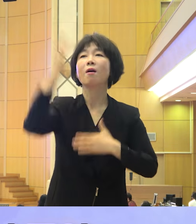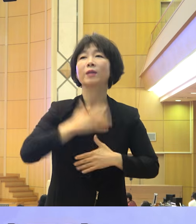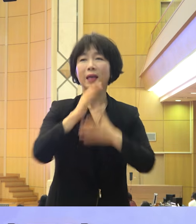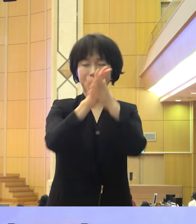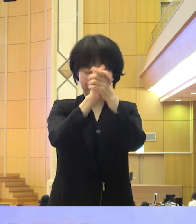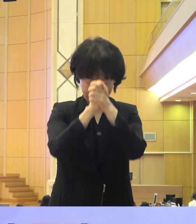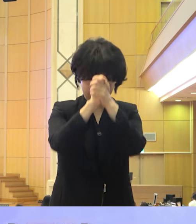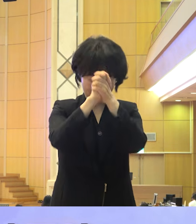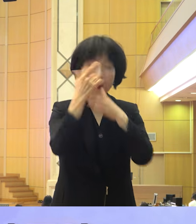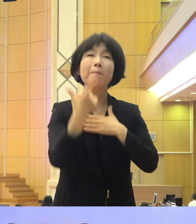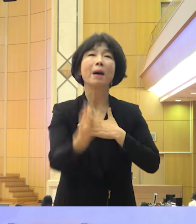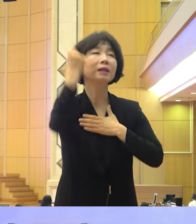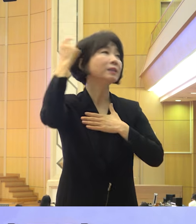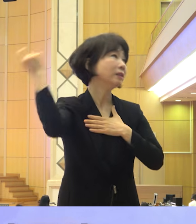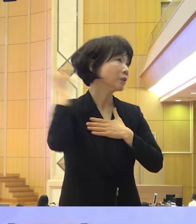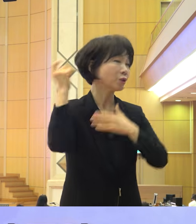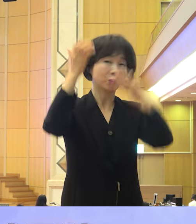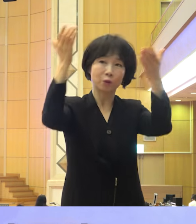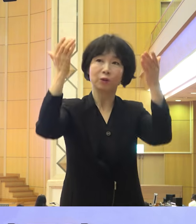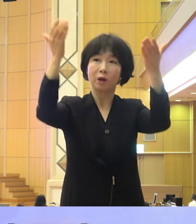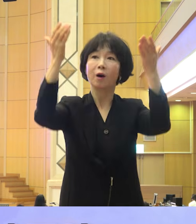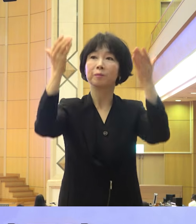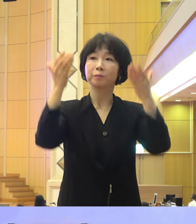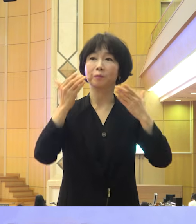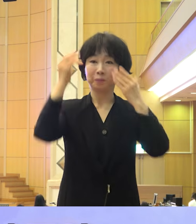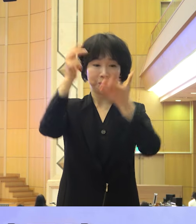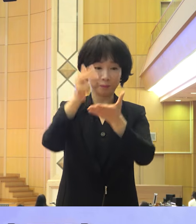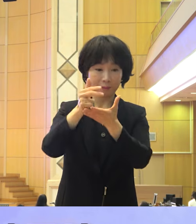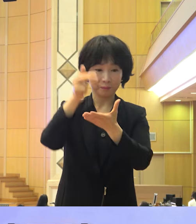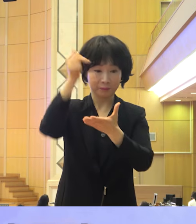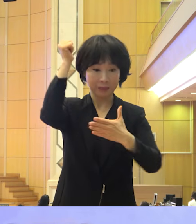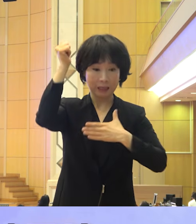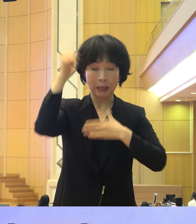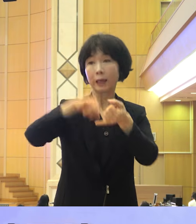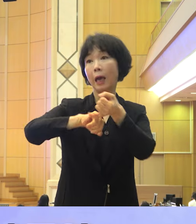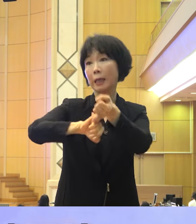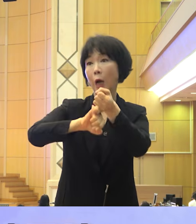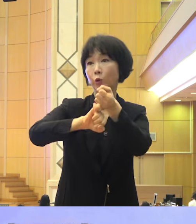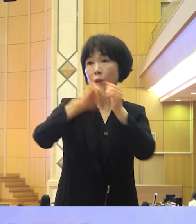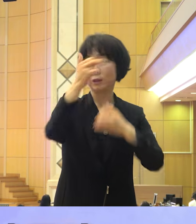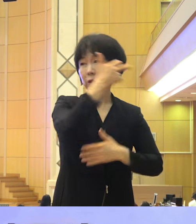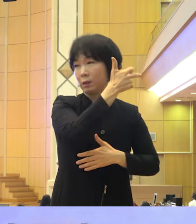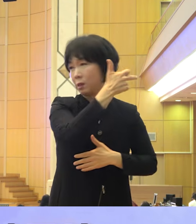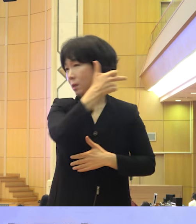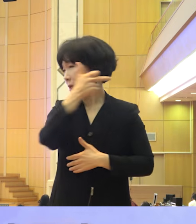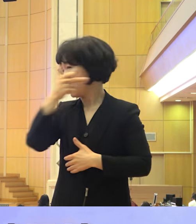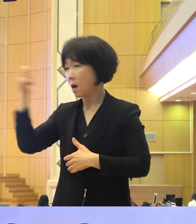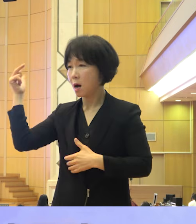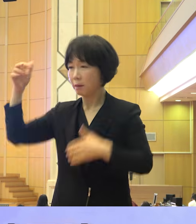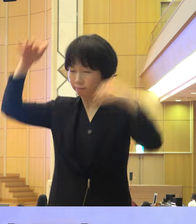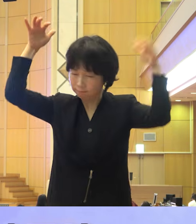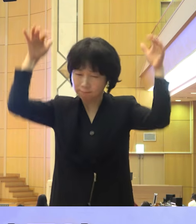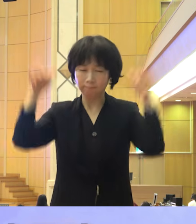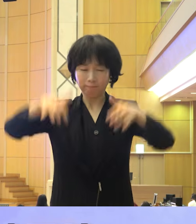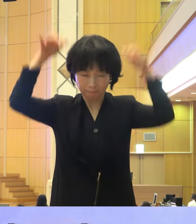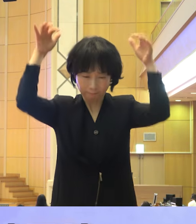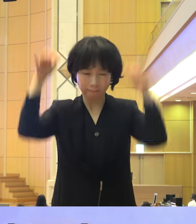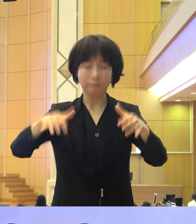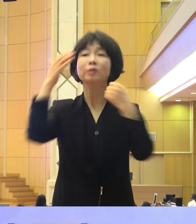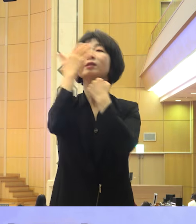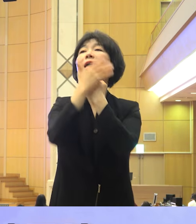내 기도 어서 들어주소서. 주 내게 약속한 큰 비